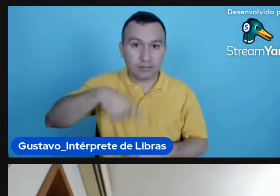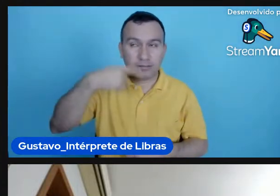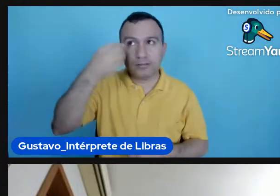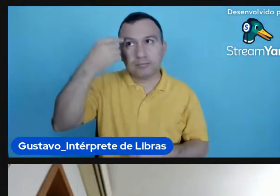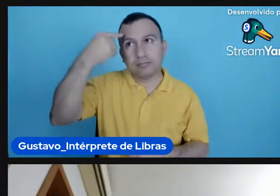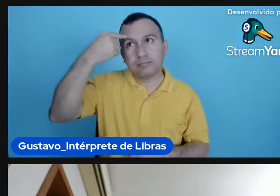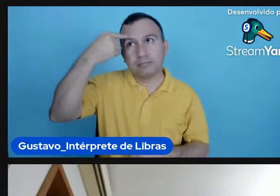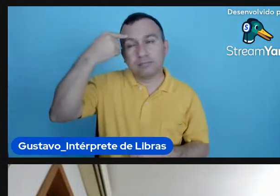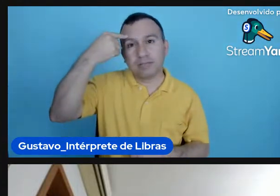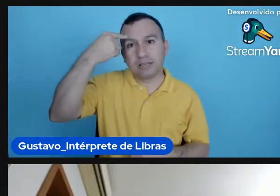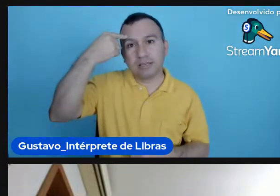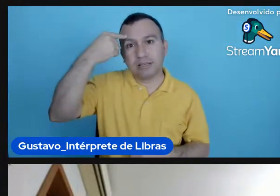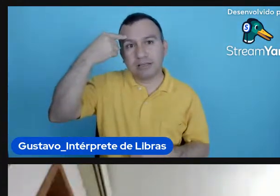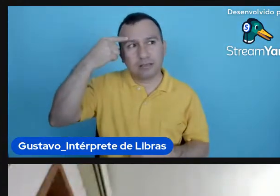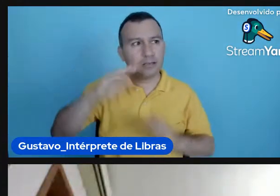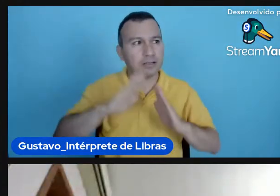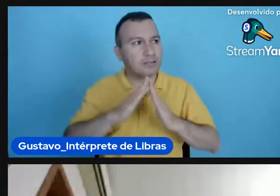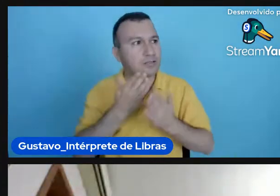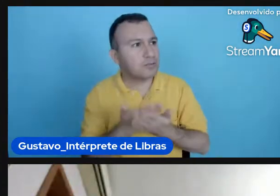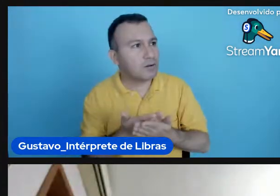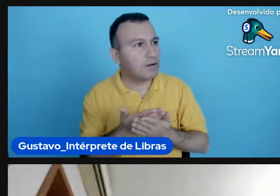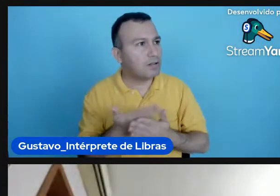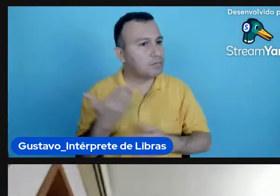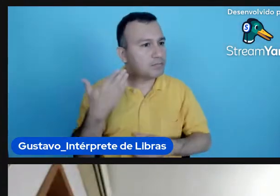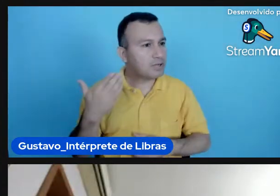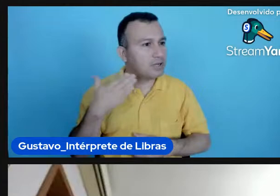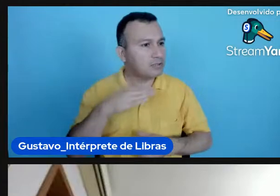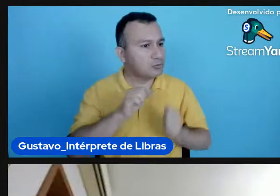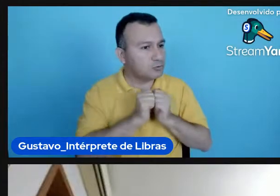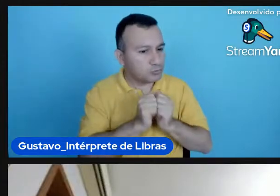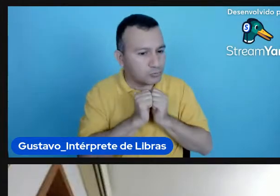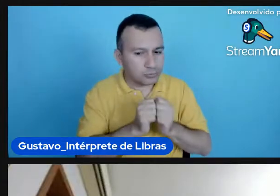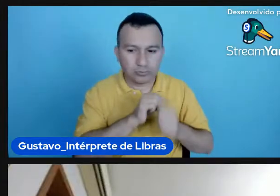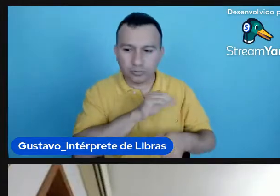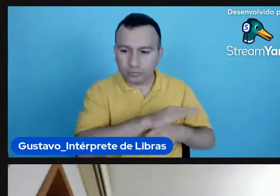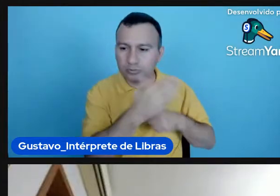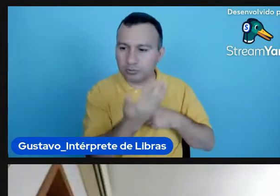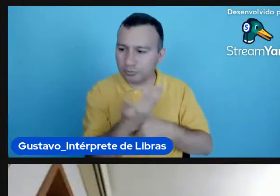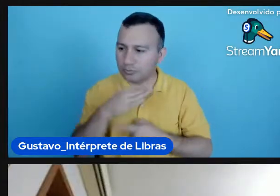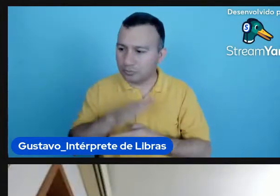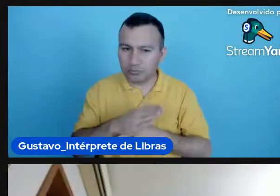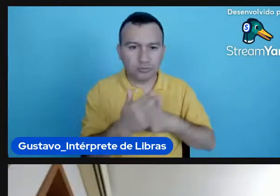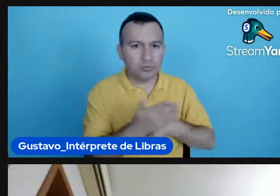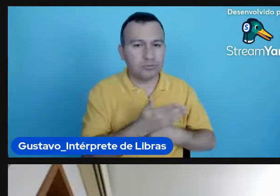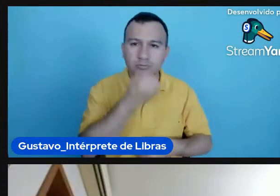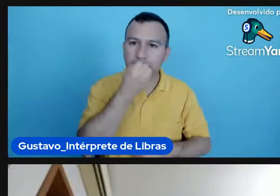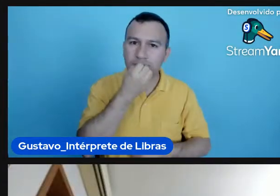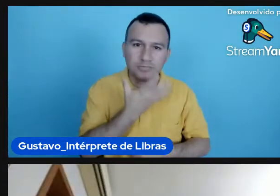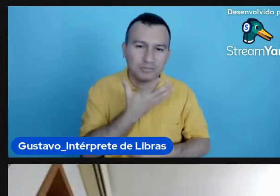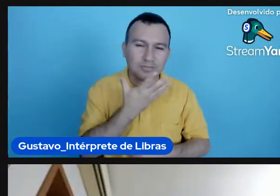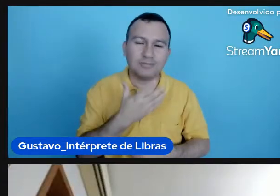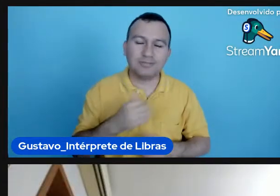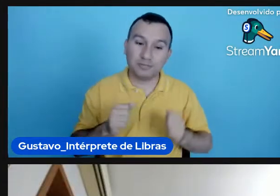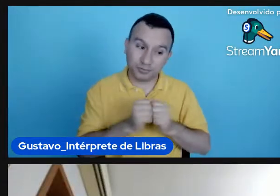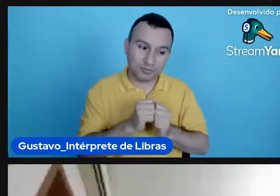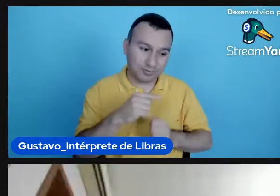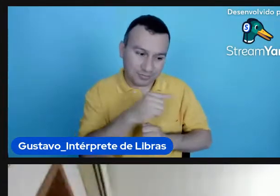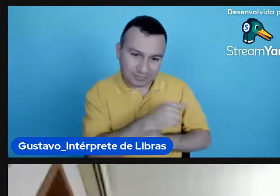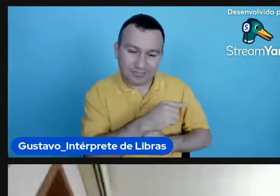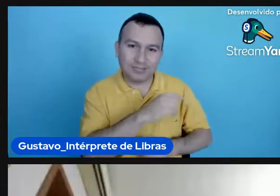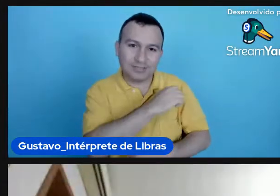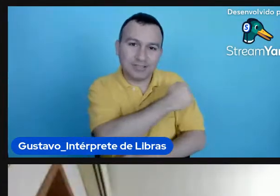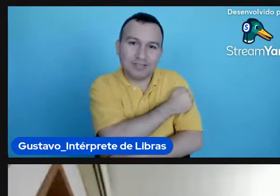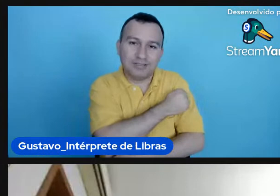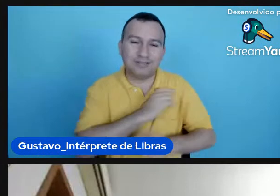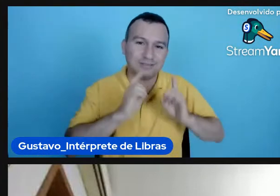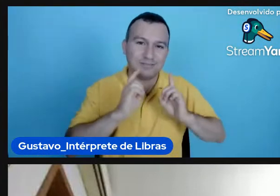de como eles auxiliaram todo mundo, a turma se auxiliou de forma geral, né, e também a esse aluno. Então, é isso. E